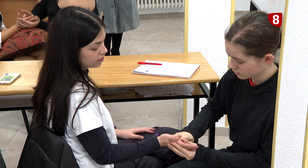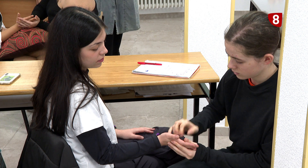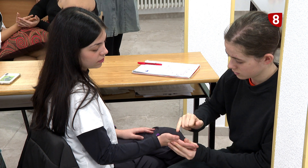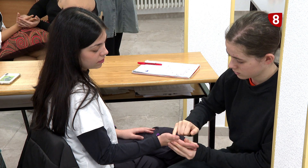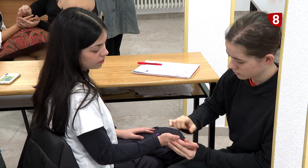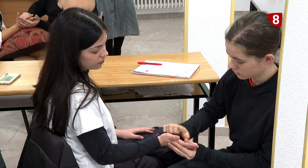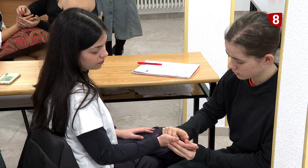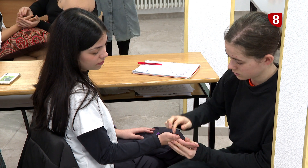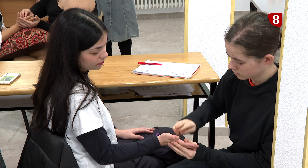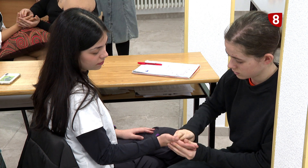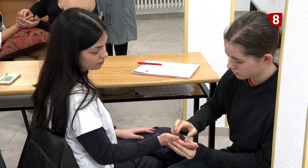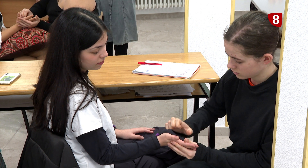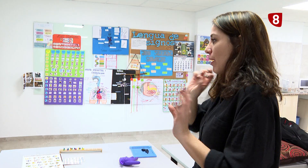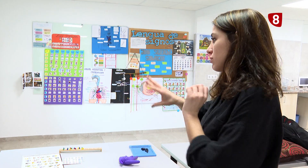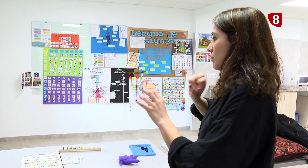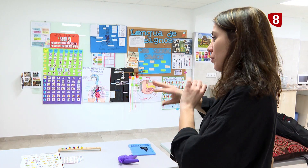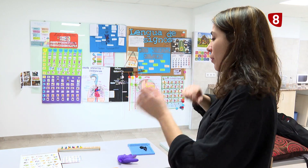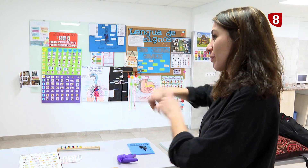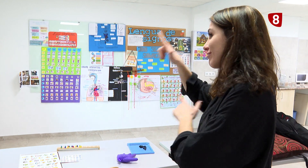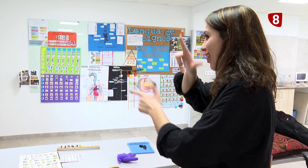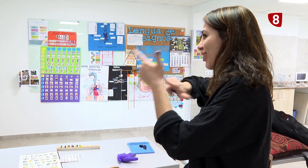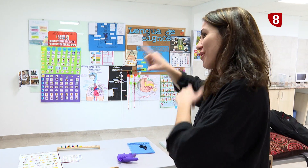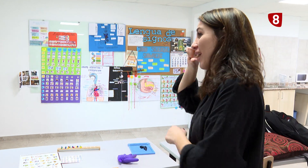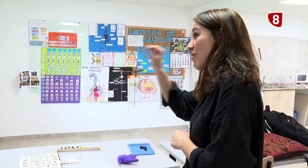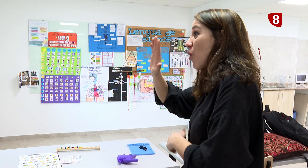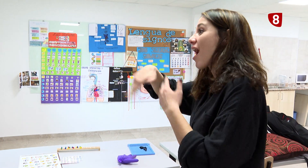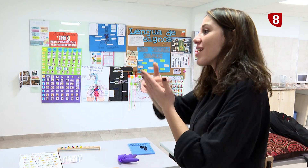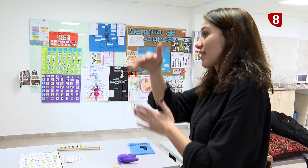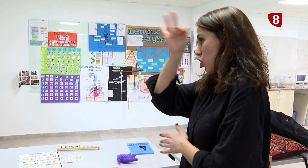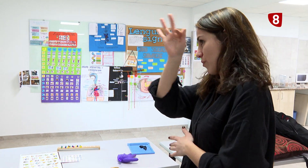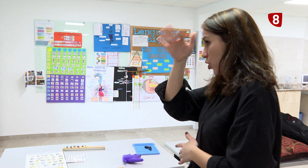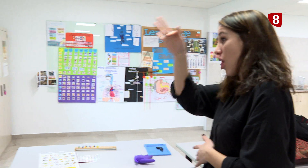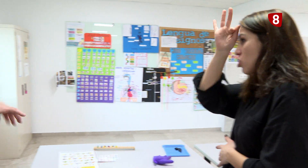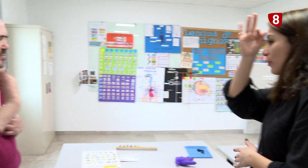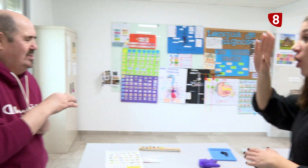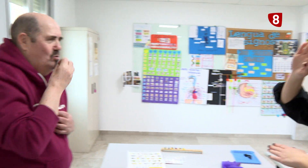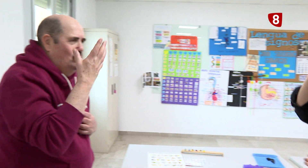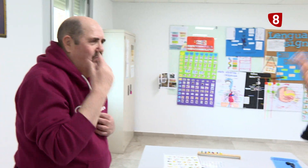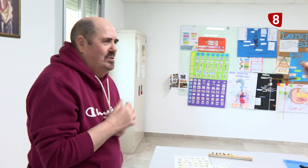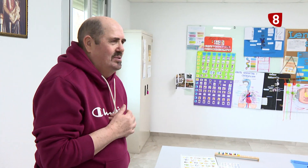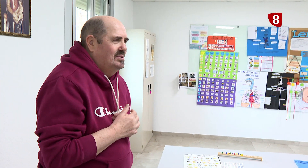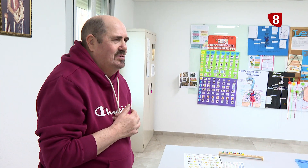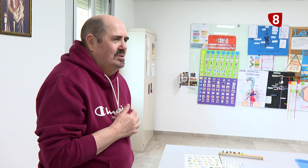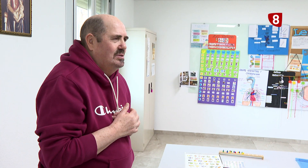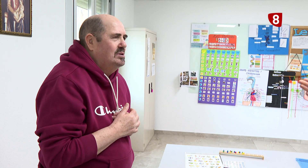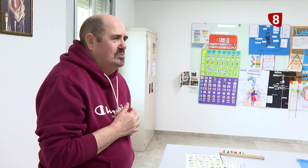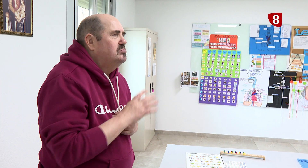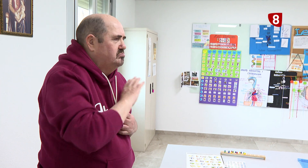derribar mitos y prejuicios que, a pesar de los tiempos, prevalecen aún en nuestra sociedad respecto a estos colectivos. Un mito que todos los días